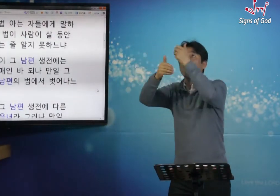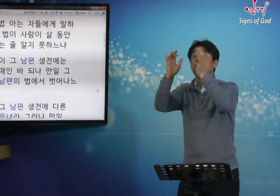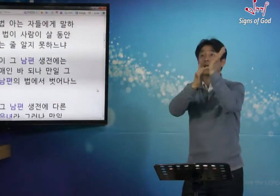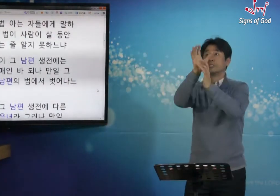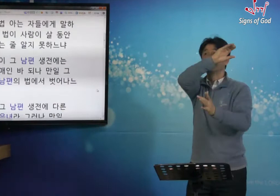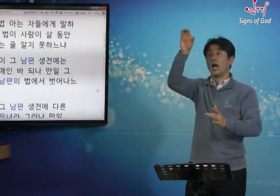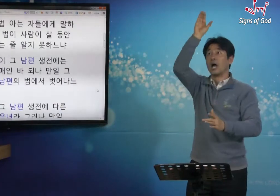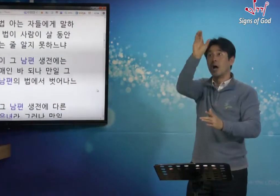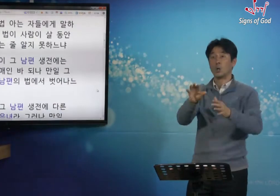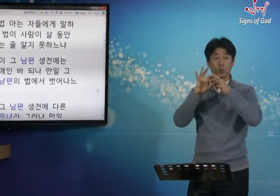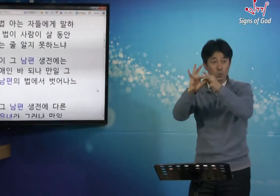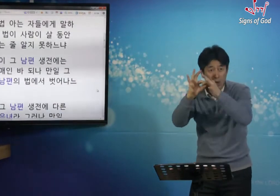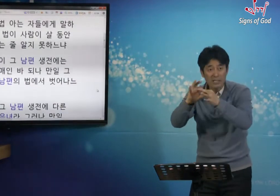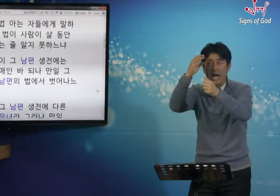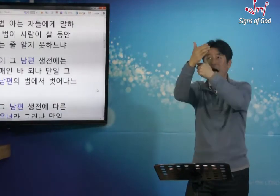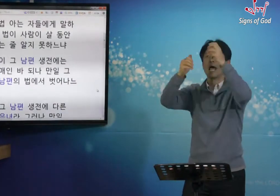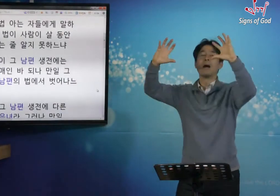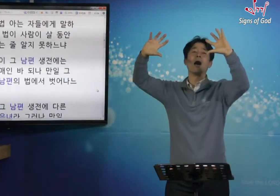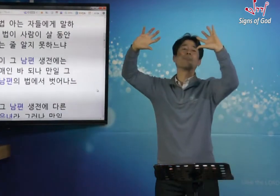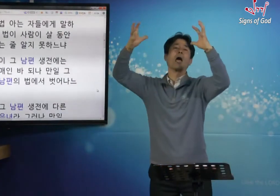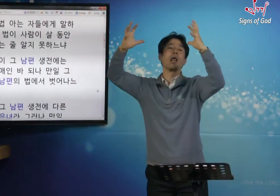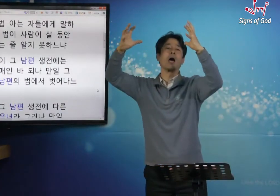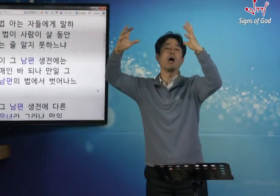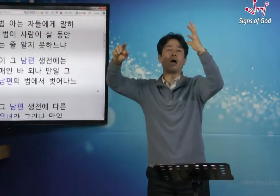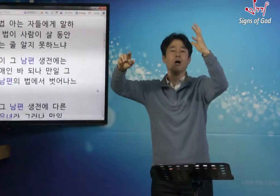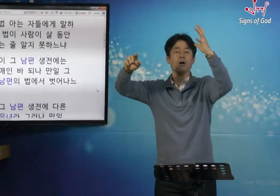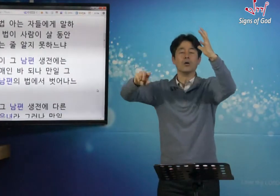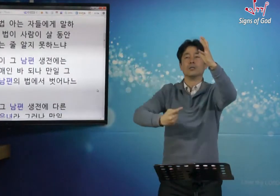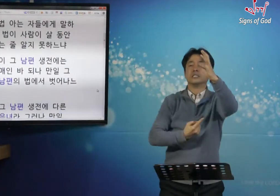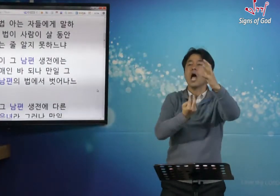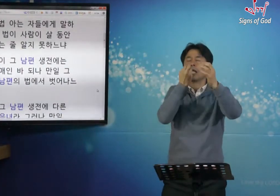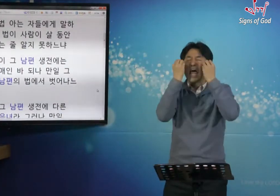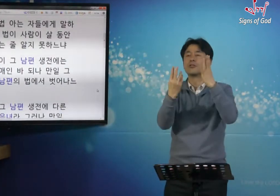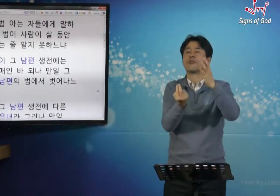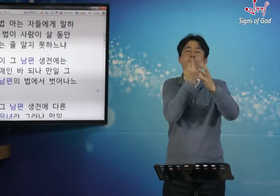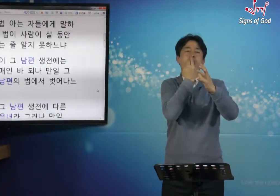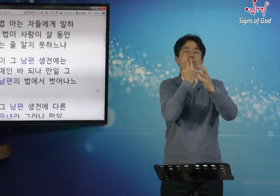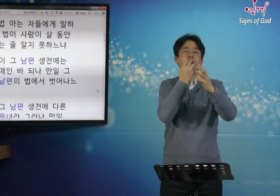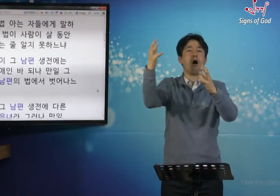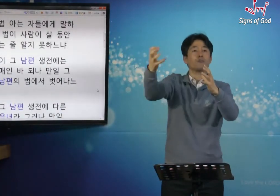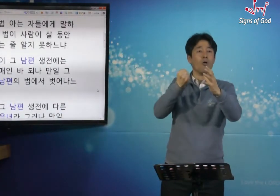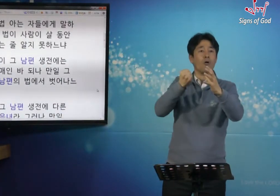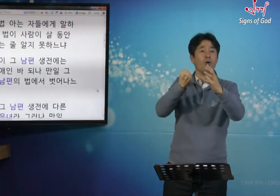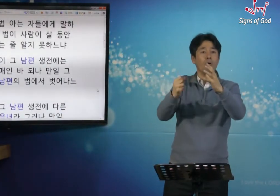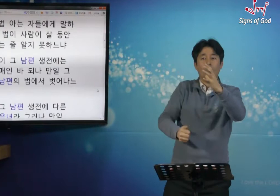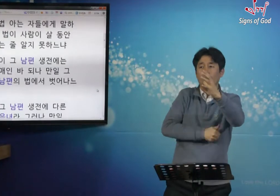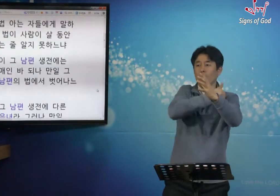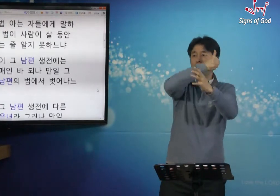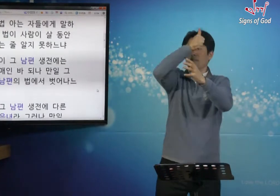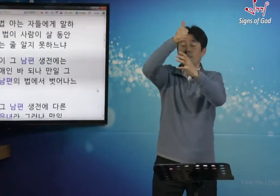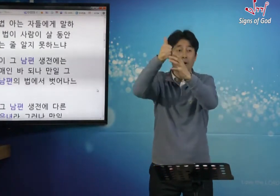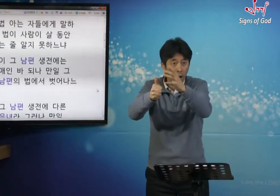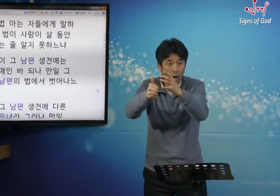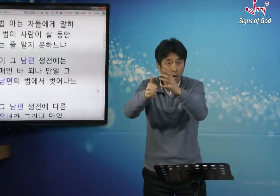우리를 부르셨고, 그 예수님의 그 십자가를 통해서 하나님의 나라에서 새 생명을